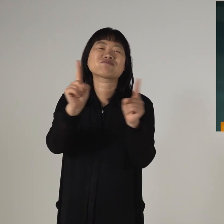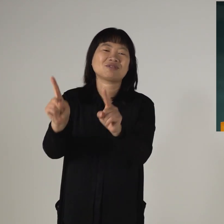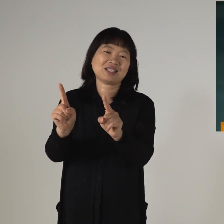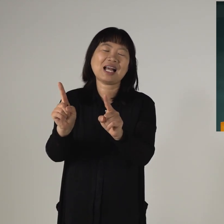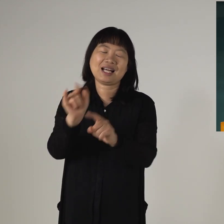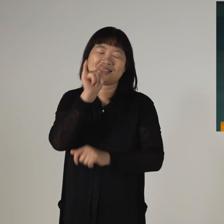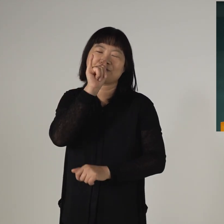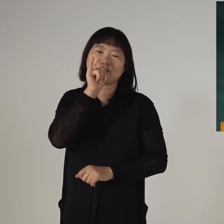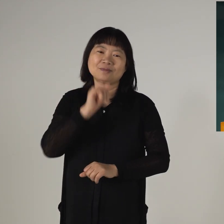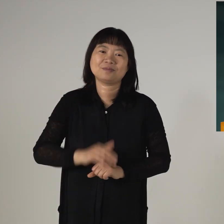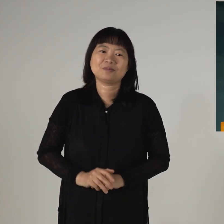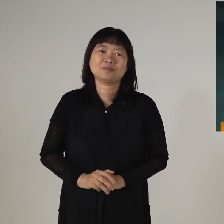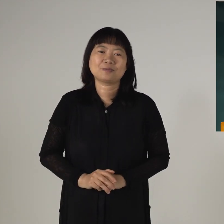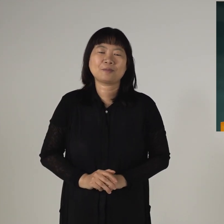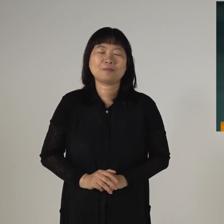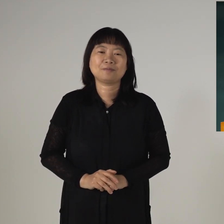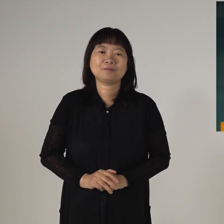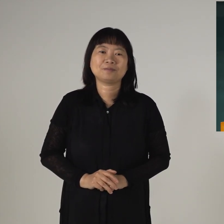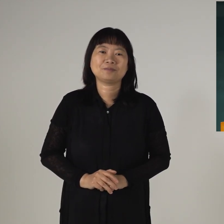있죠. 볼까요?